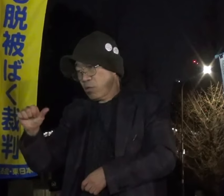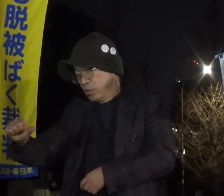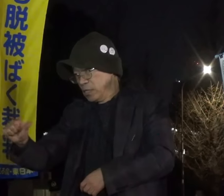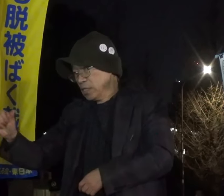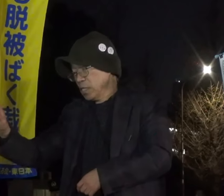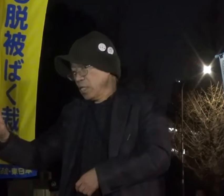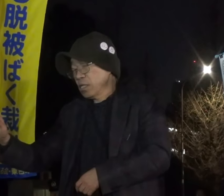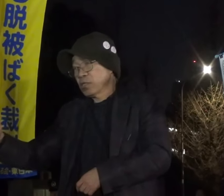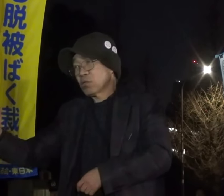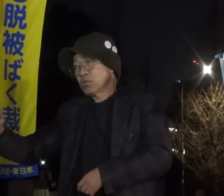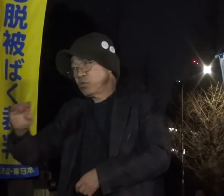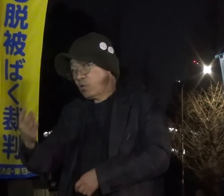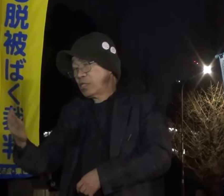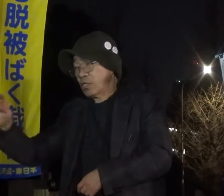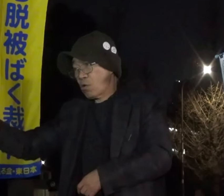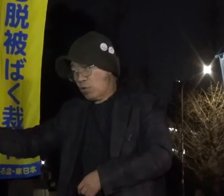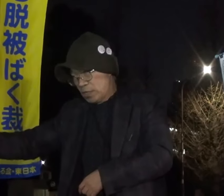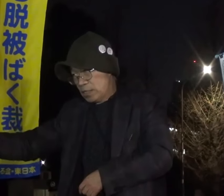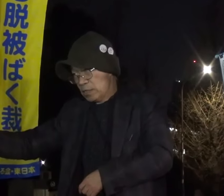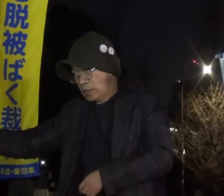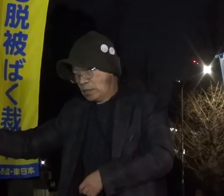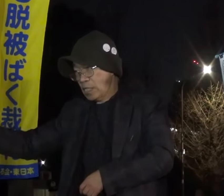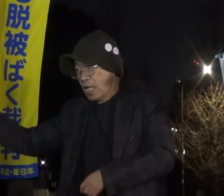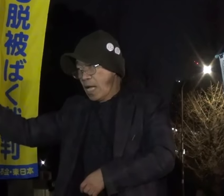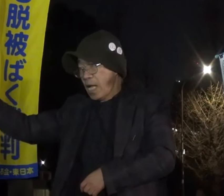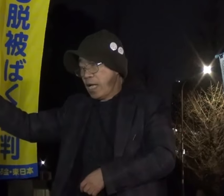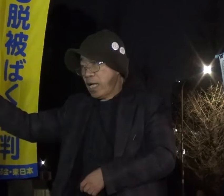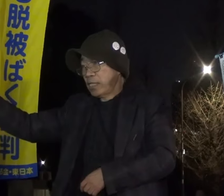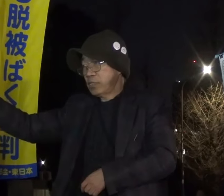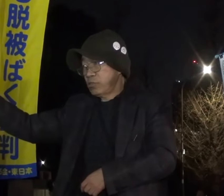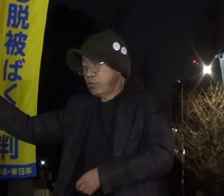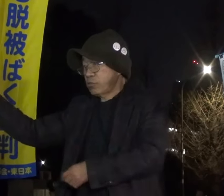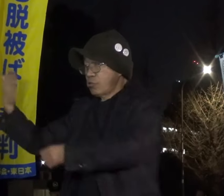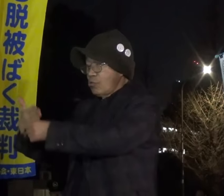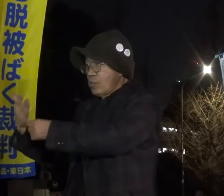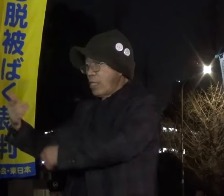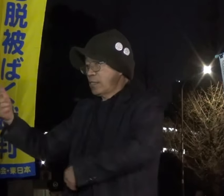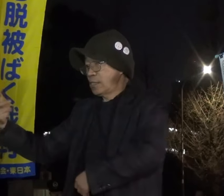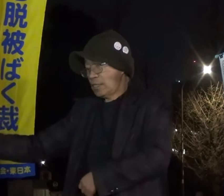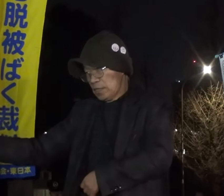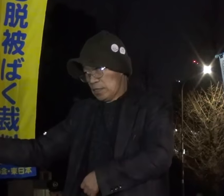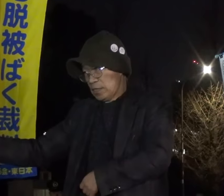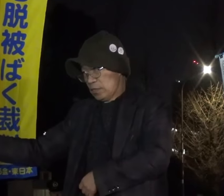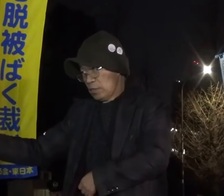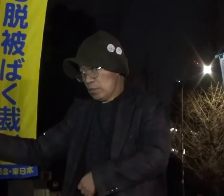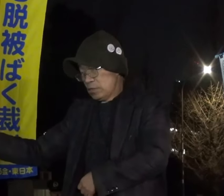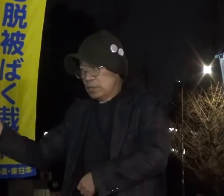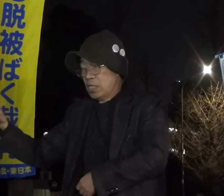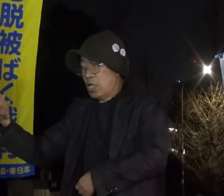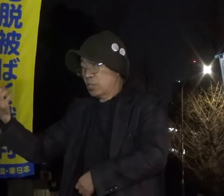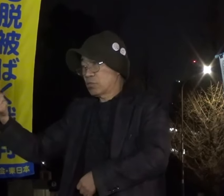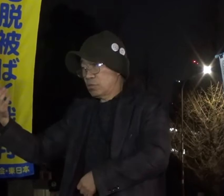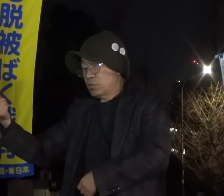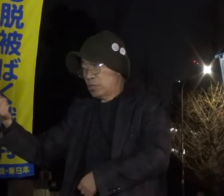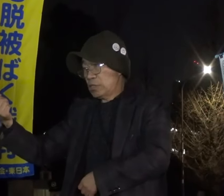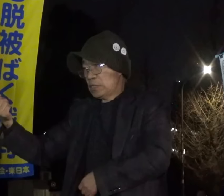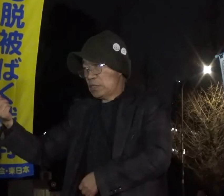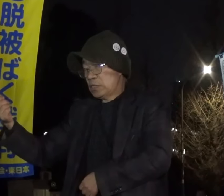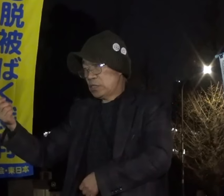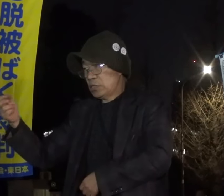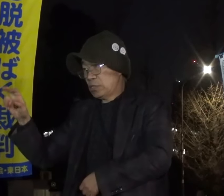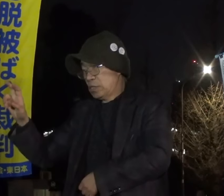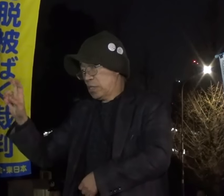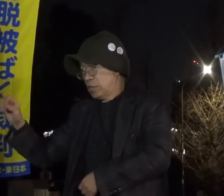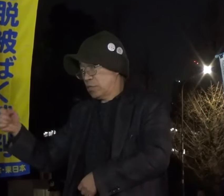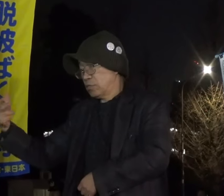人、89人7人、90年29人、